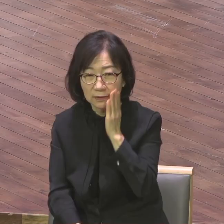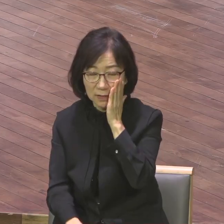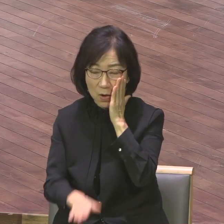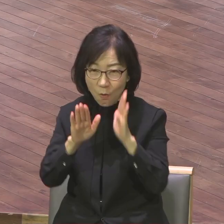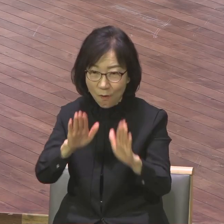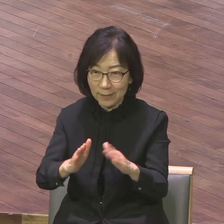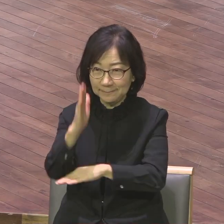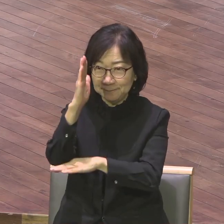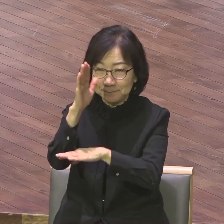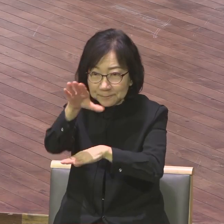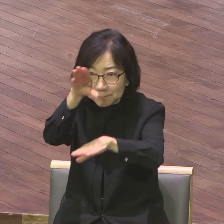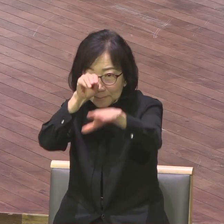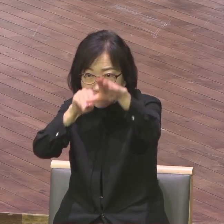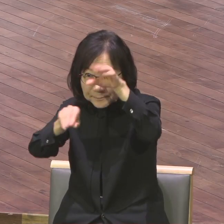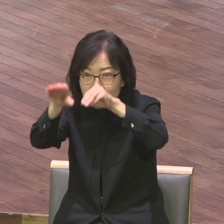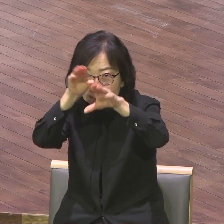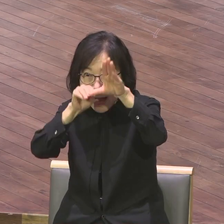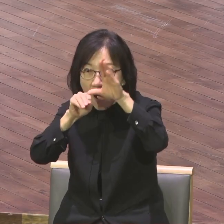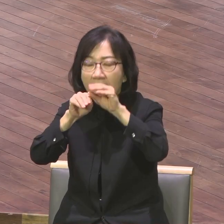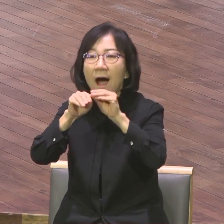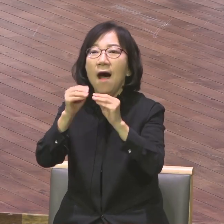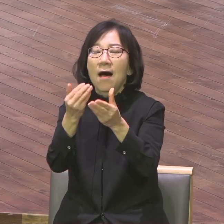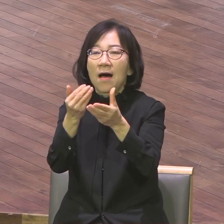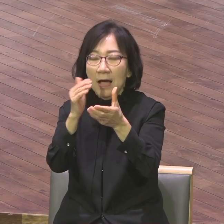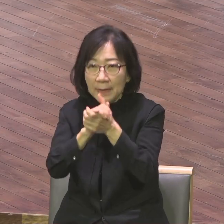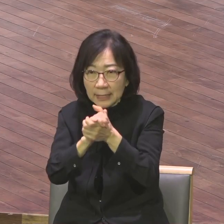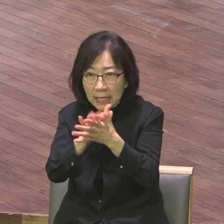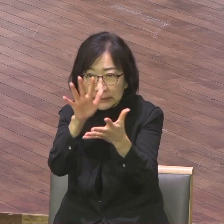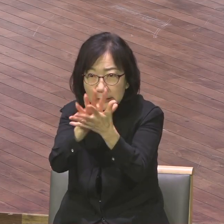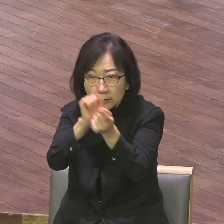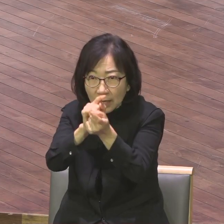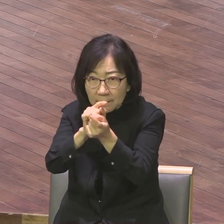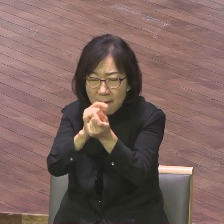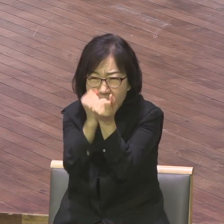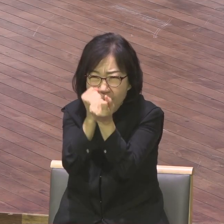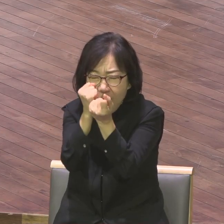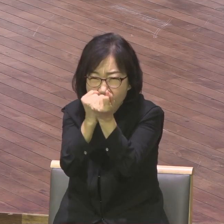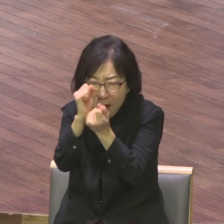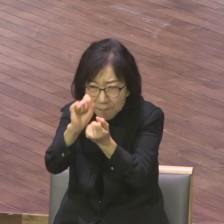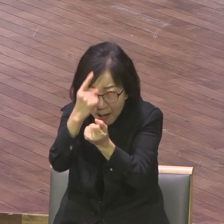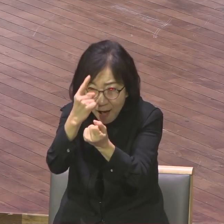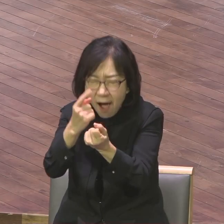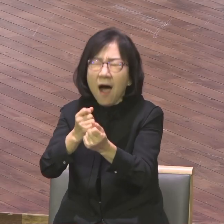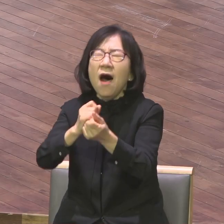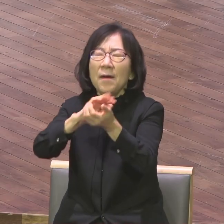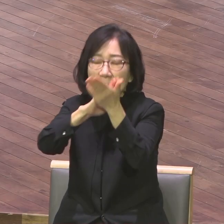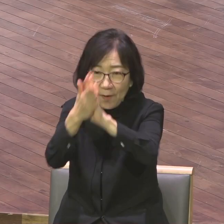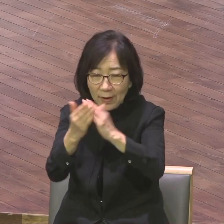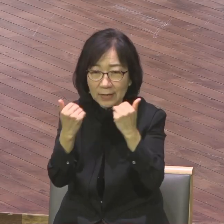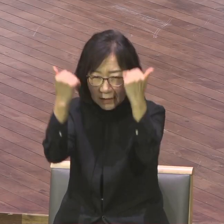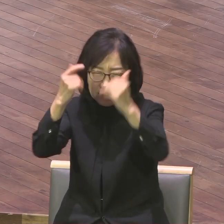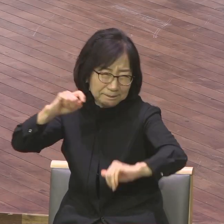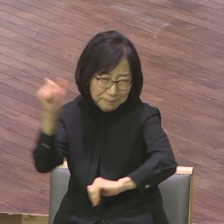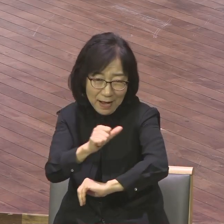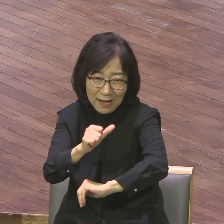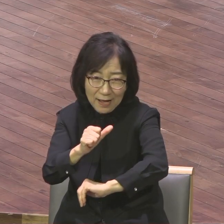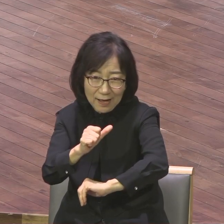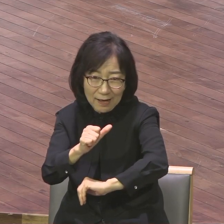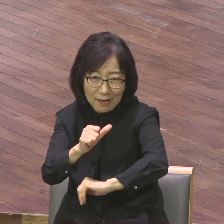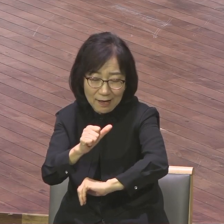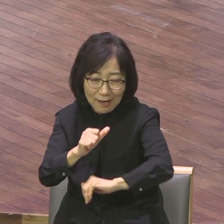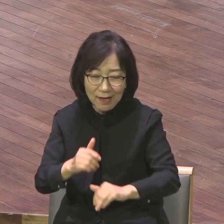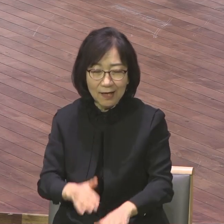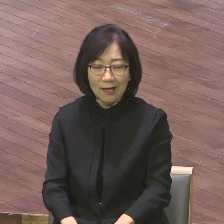때 직면해야지 회피하면 성장이 안 돼요. 체험이 안 돼요. 성취가 안 돼요. 이게